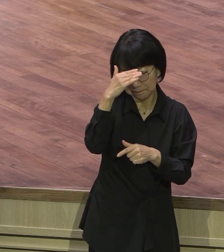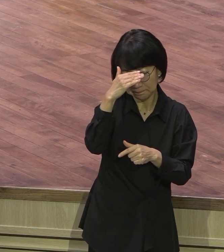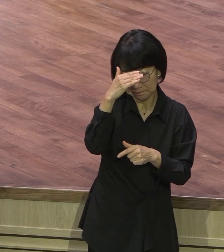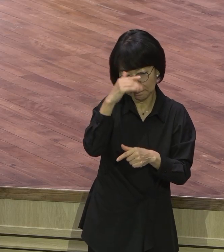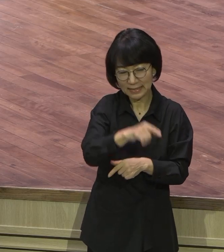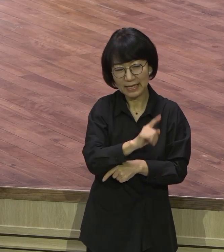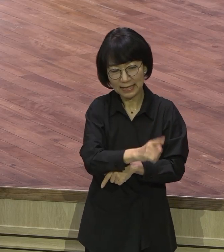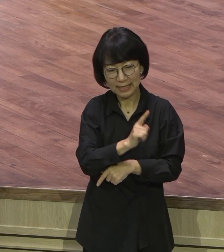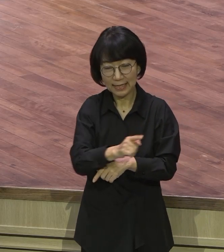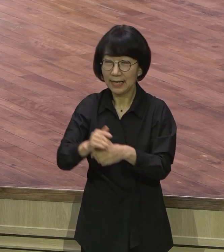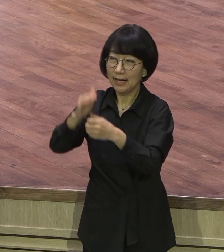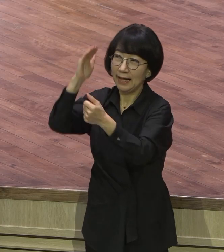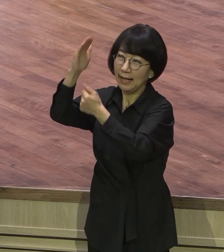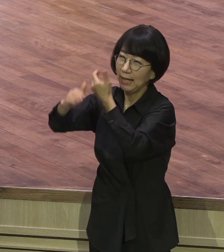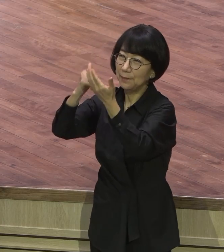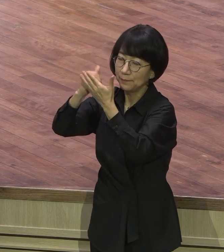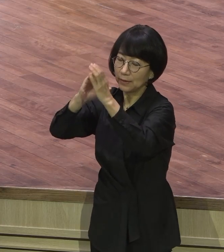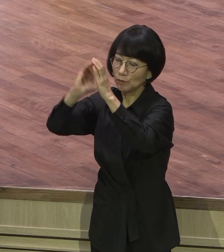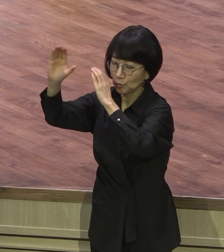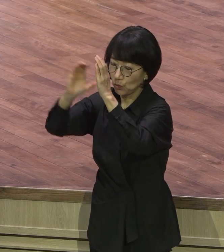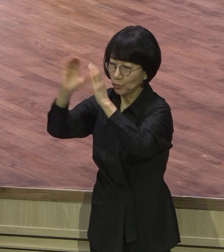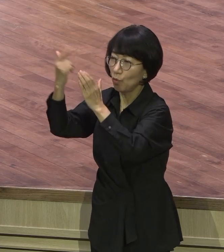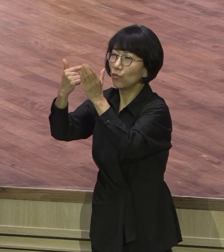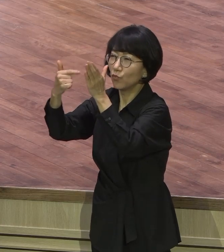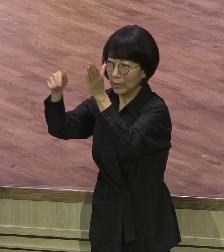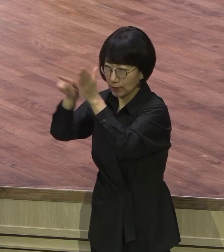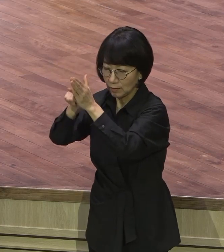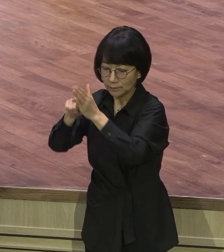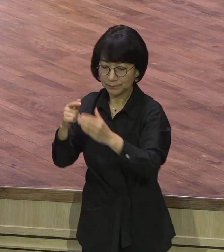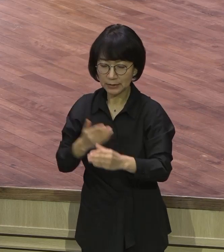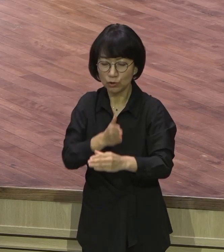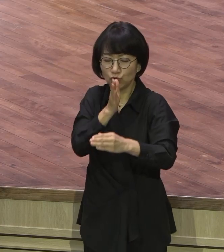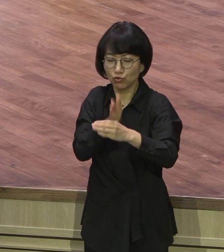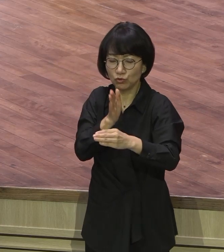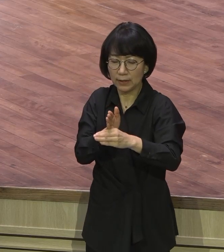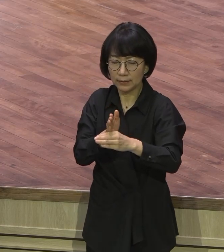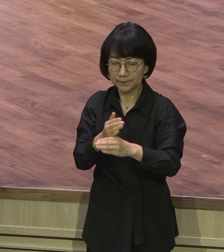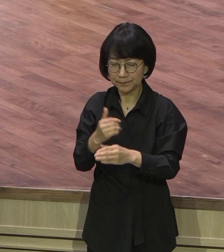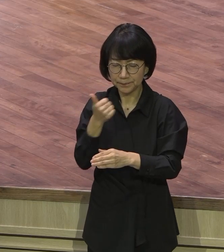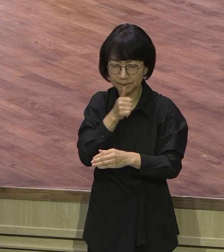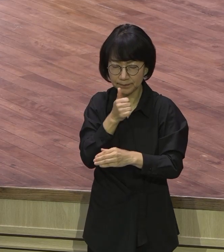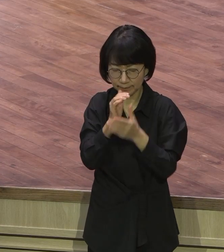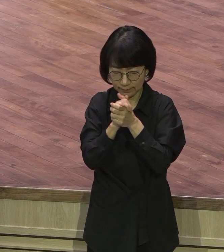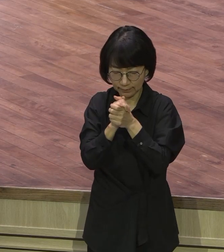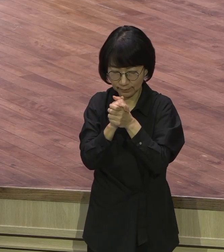소통을 이룰 수 있도록 뭘 하느냐. 중보자 역할을 충실히 감당했어요.